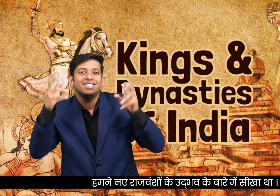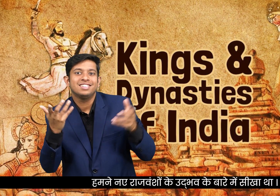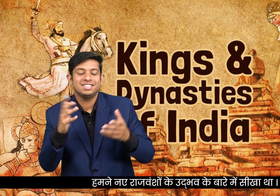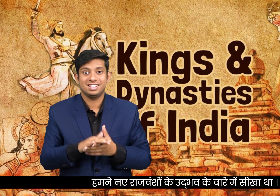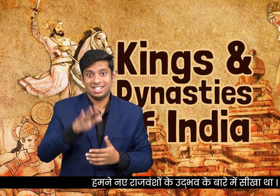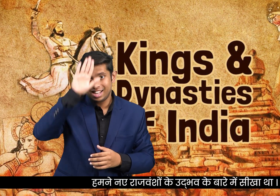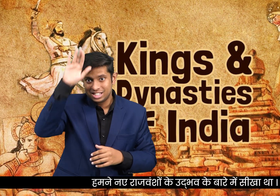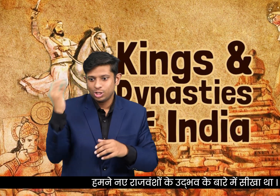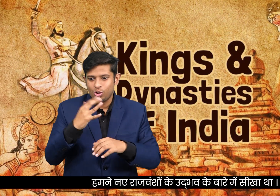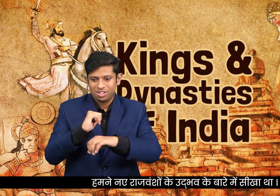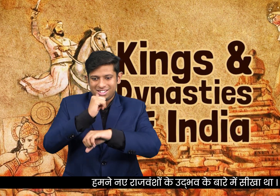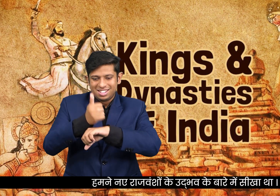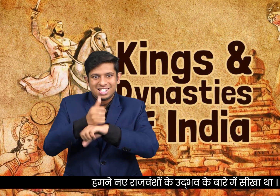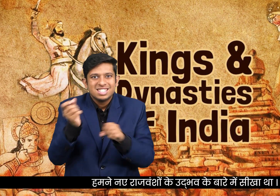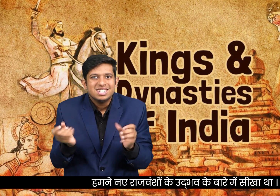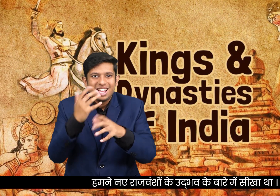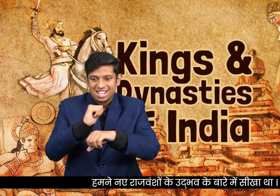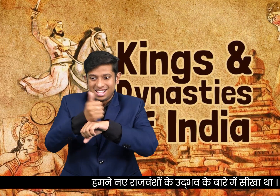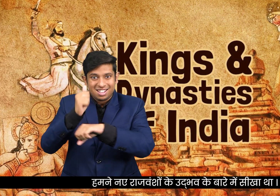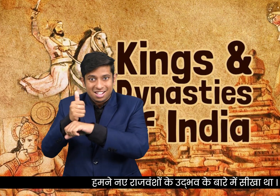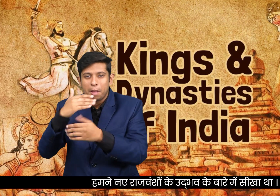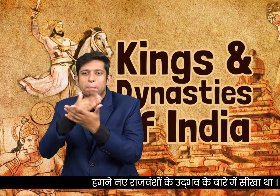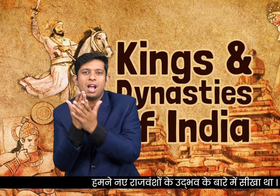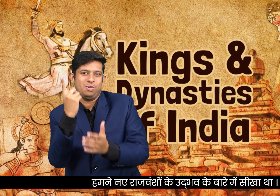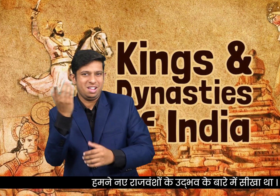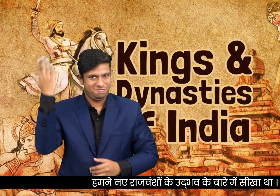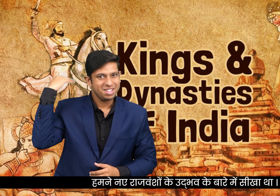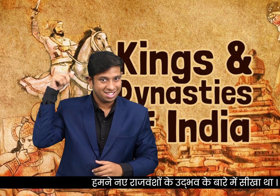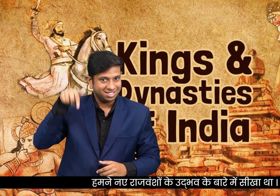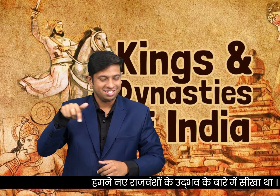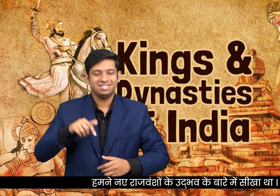नए राजवंशों के उद्भव के बारे में सीखा था।